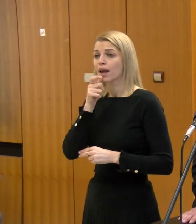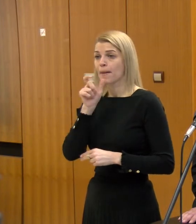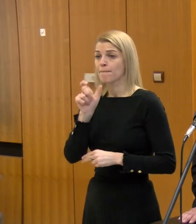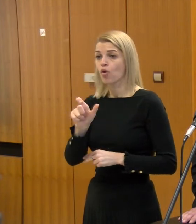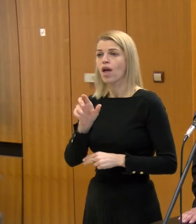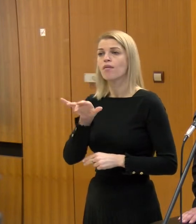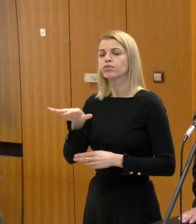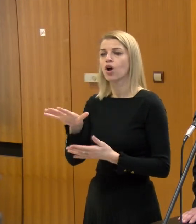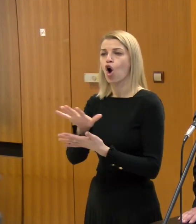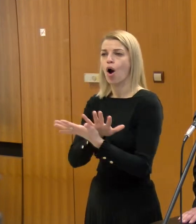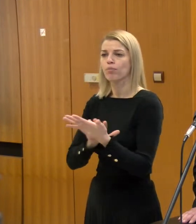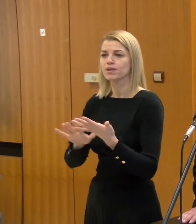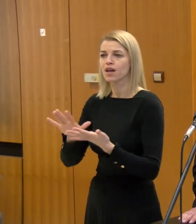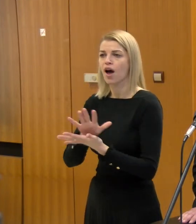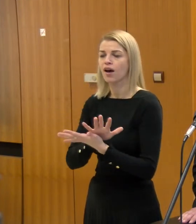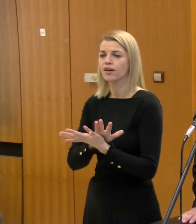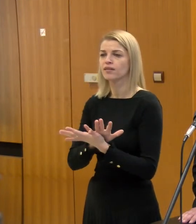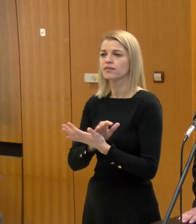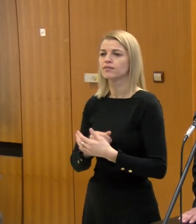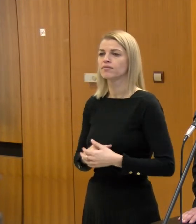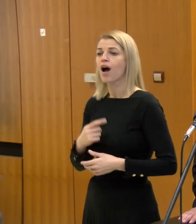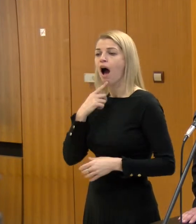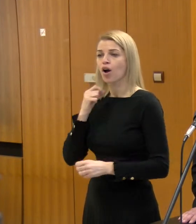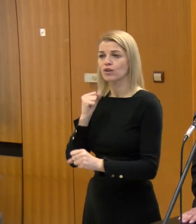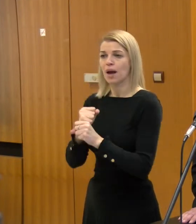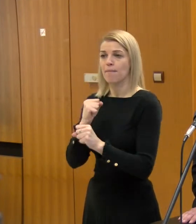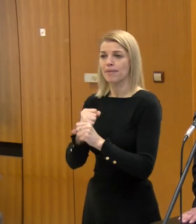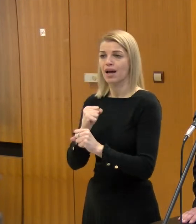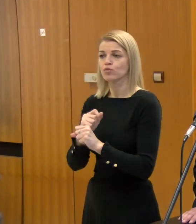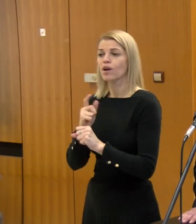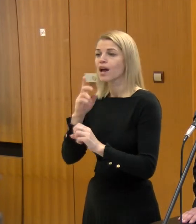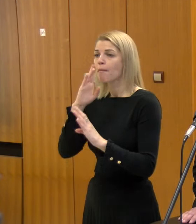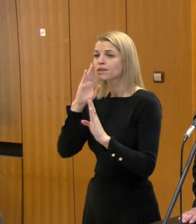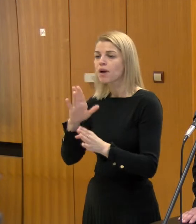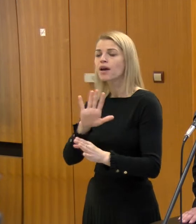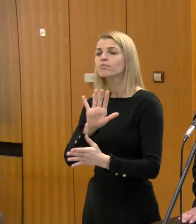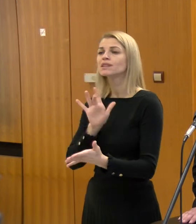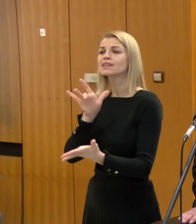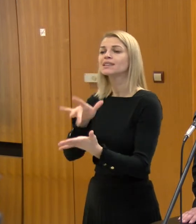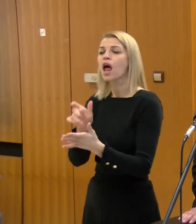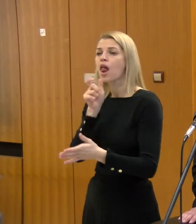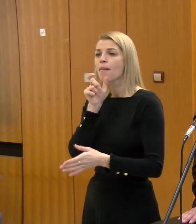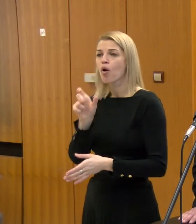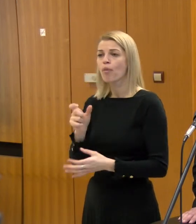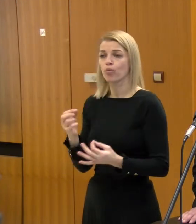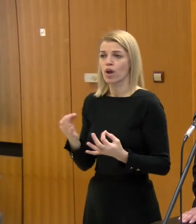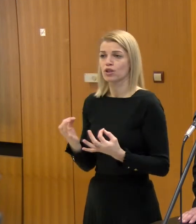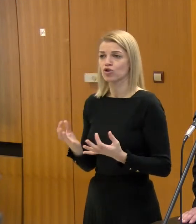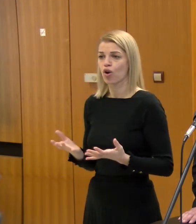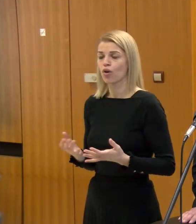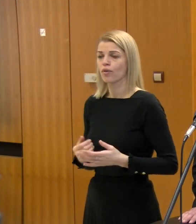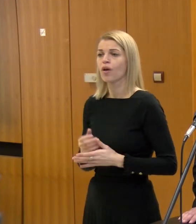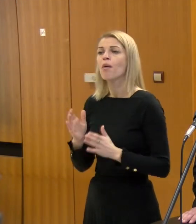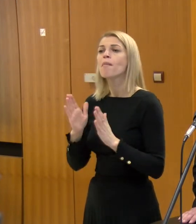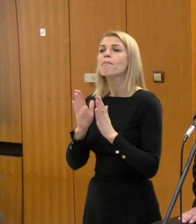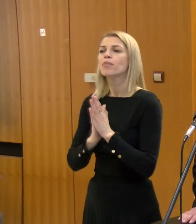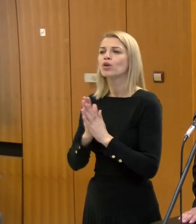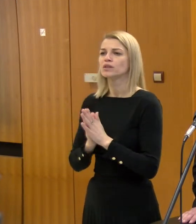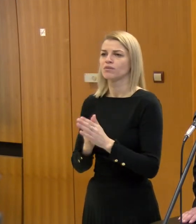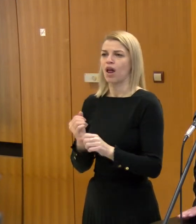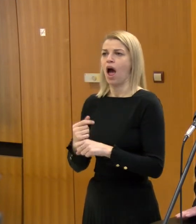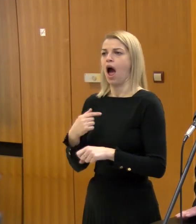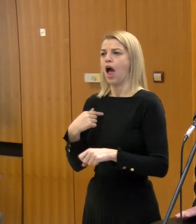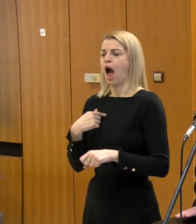pojem obsah, ako sa s ním pracuje, kam smeruje, čo je cieľom toho pojmu. Prosím, nerobte zo mňa